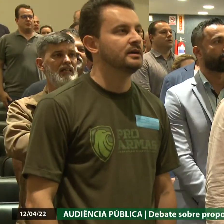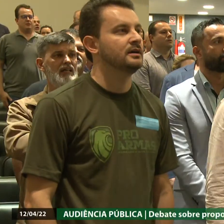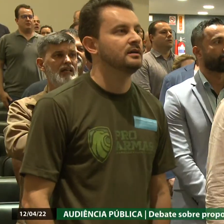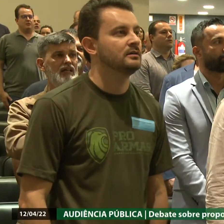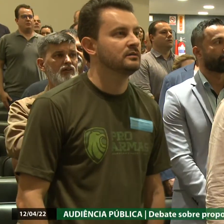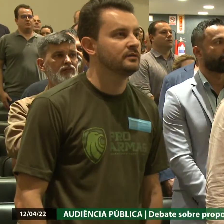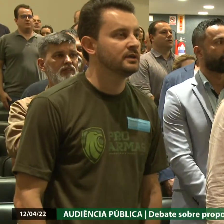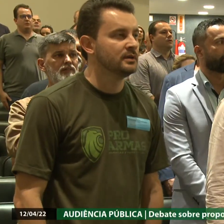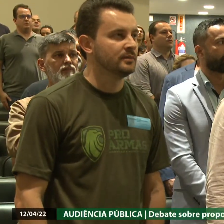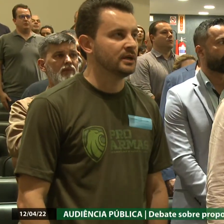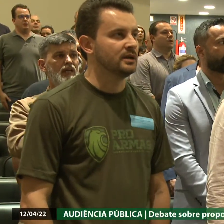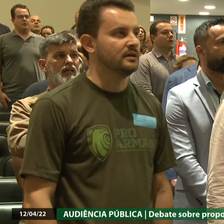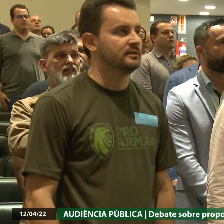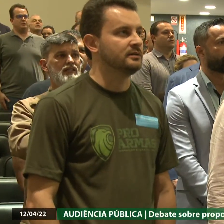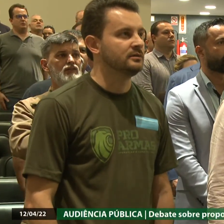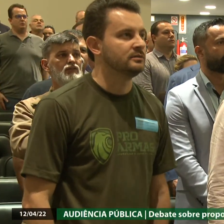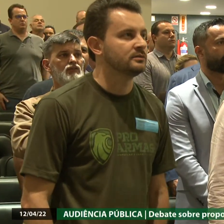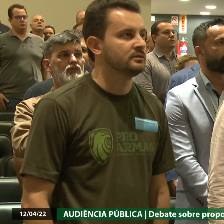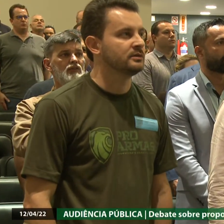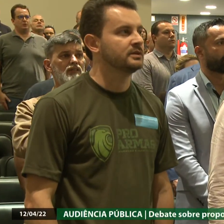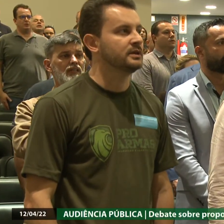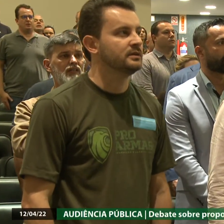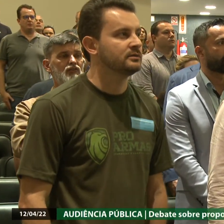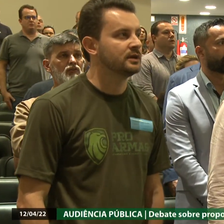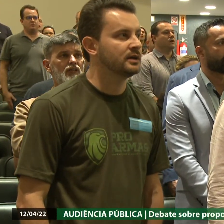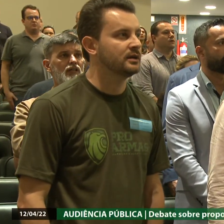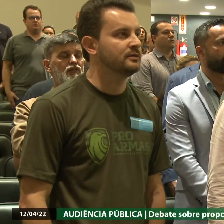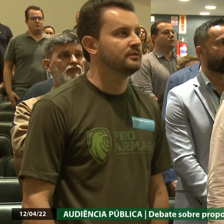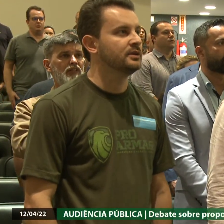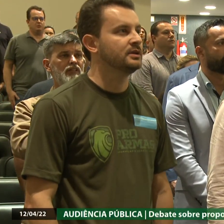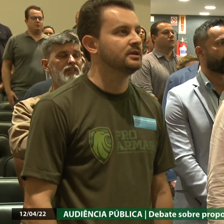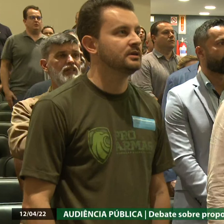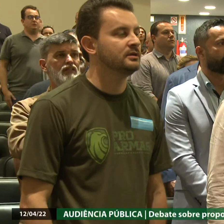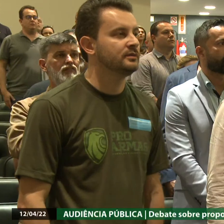E aí E aí